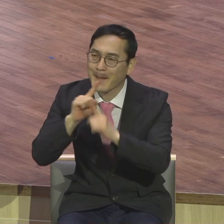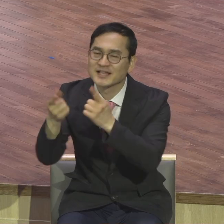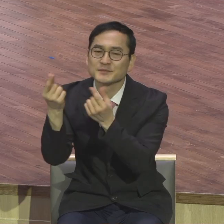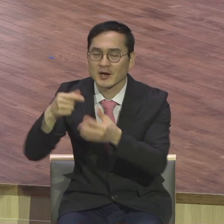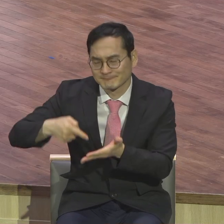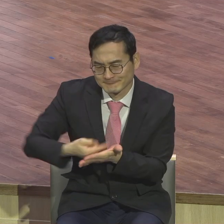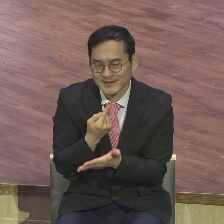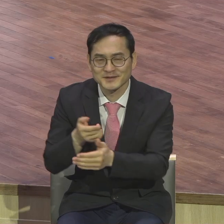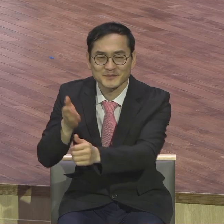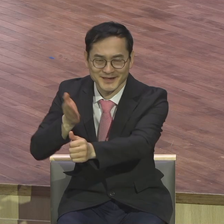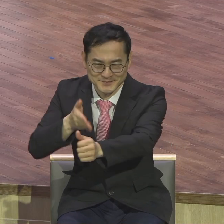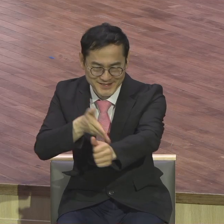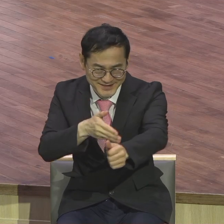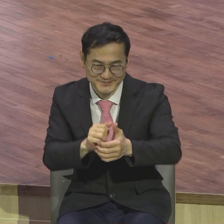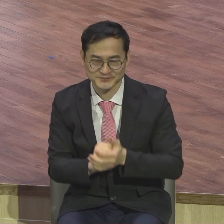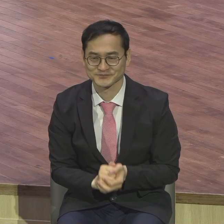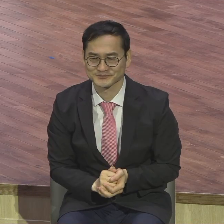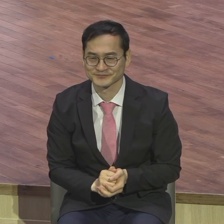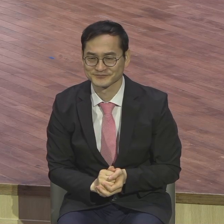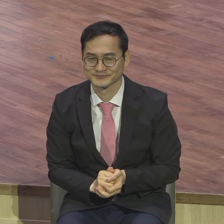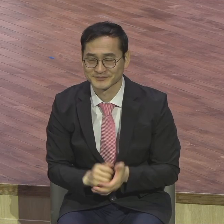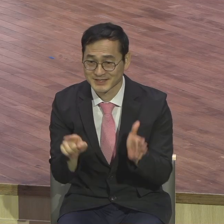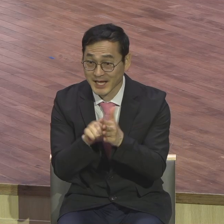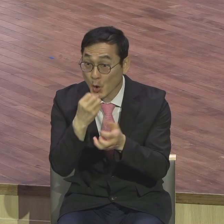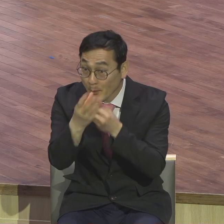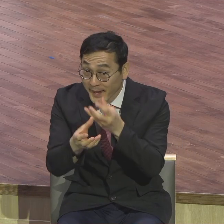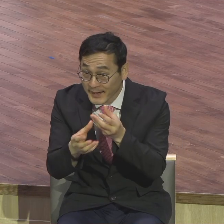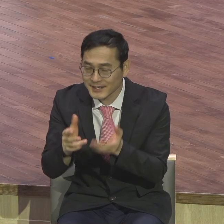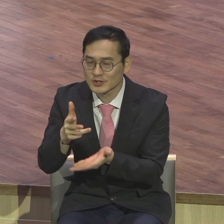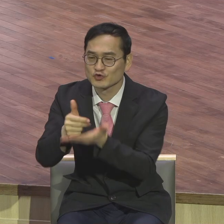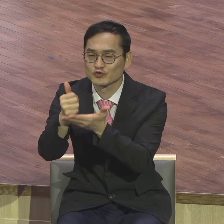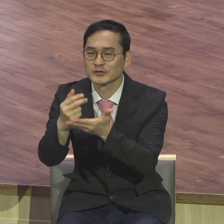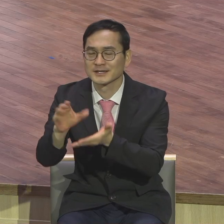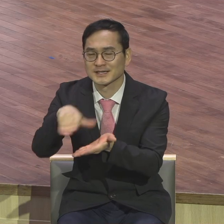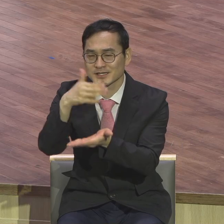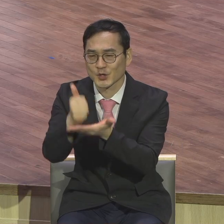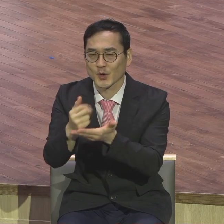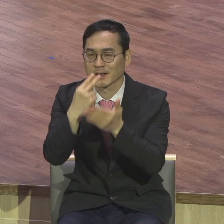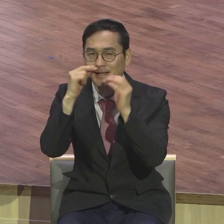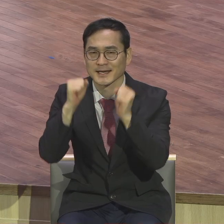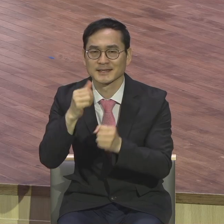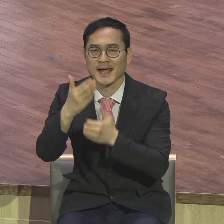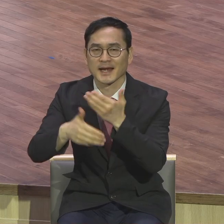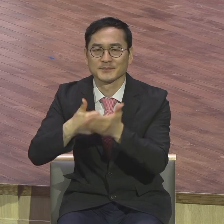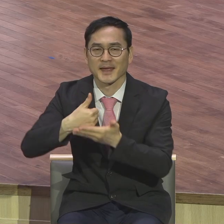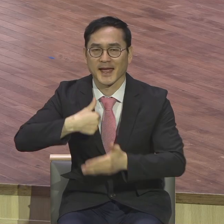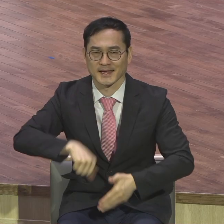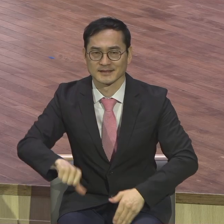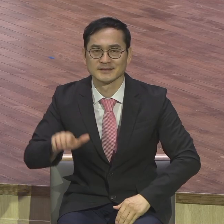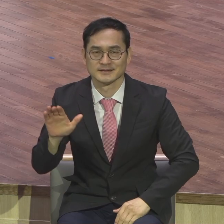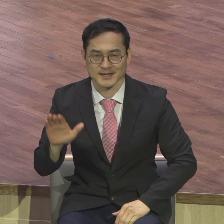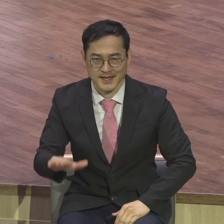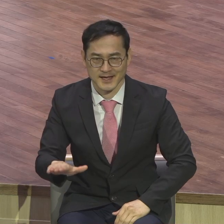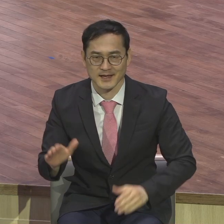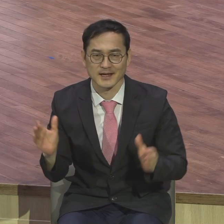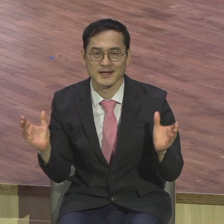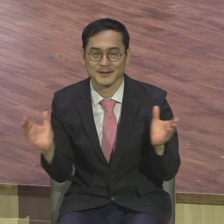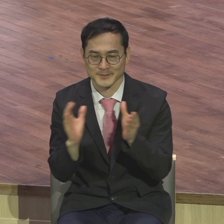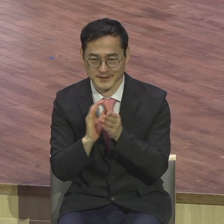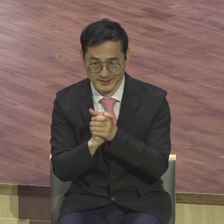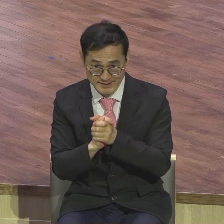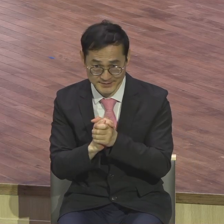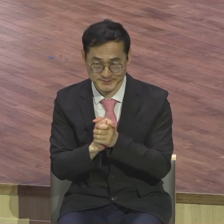신앙고백합니다. 주는 거래시도 하시오. 살아계신 하나님의 아들이십니다. 아멘.